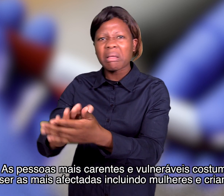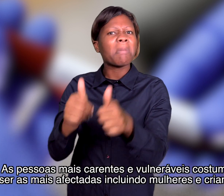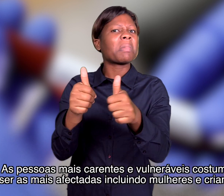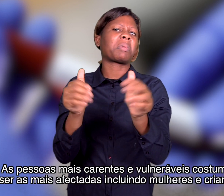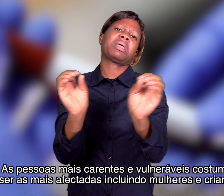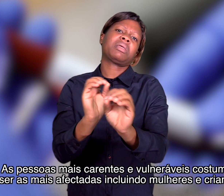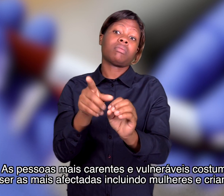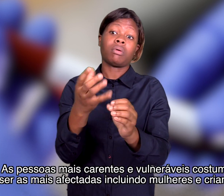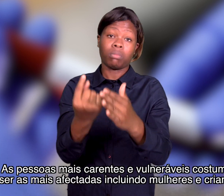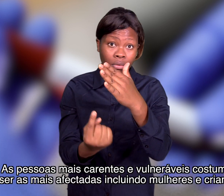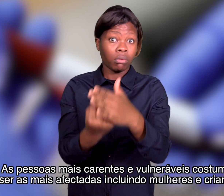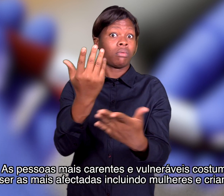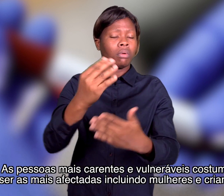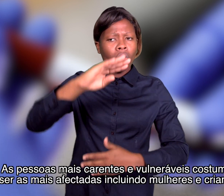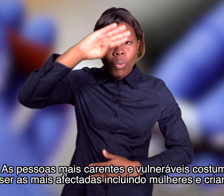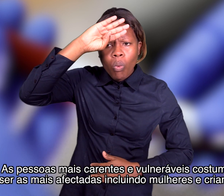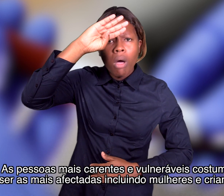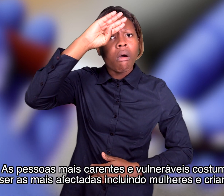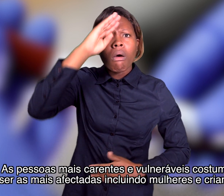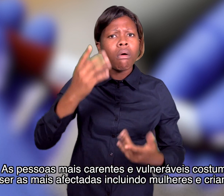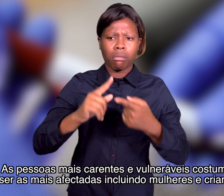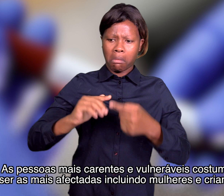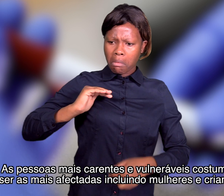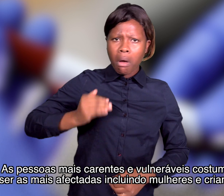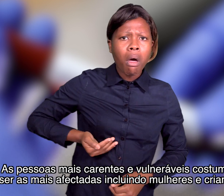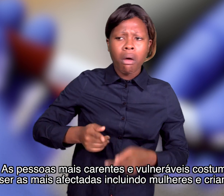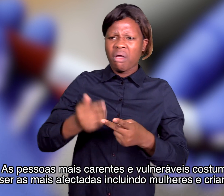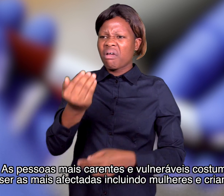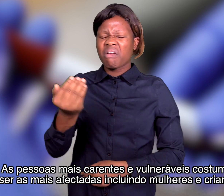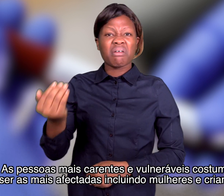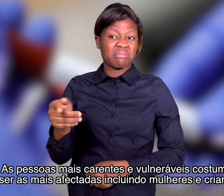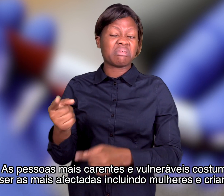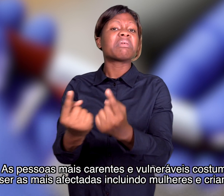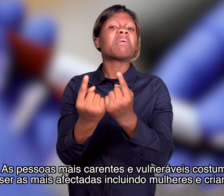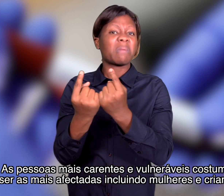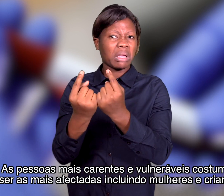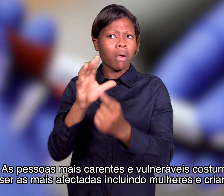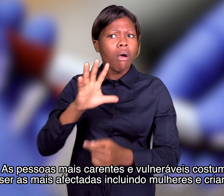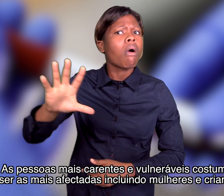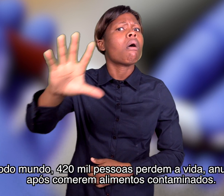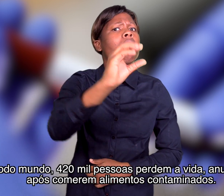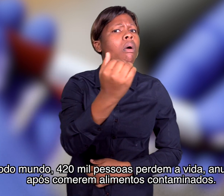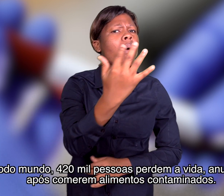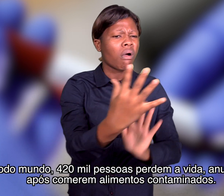As pessoas mais carentes e vulneráveis costumam ser as mais afetadas, incluindo mulheres e crianças. Em todo o mundo,